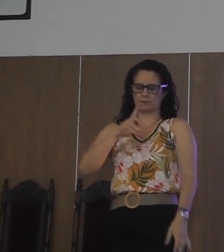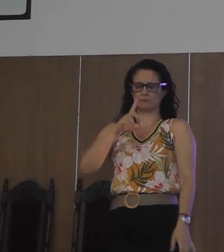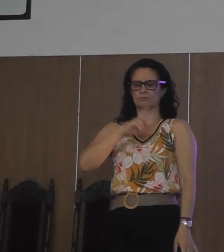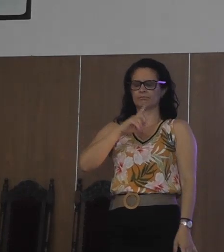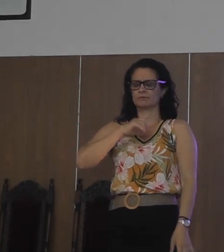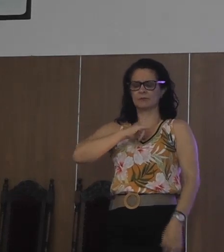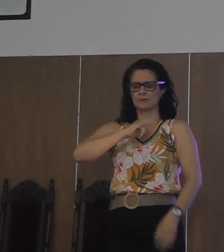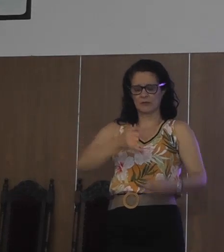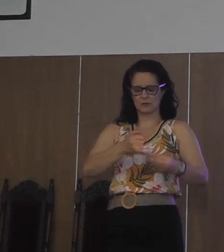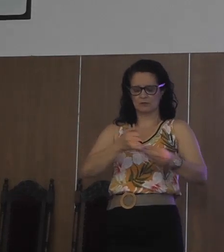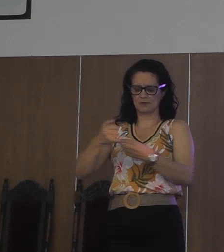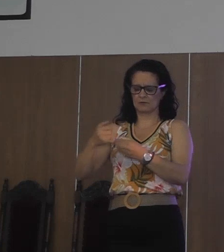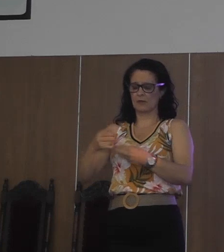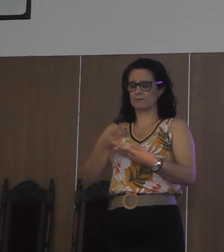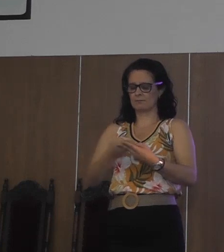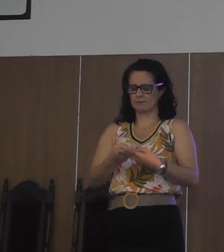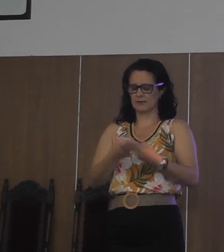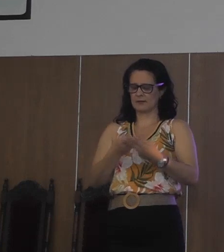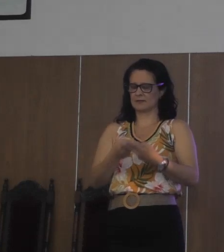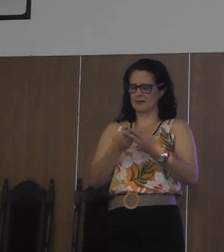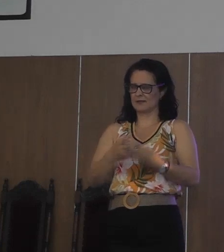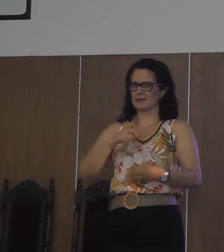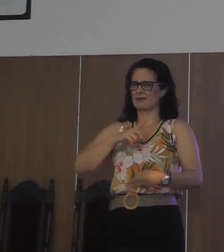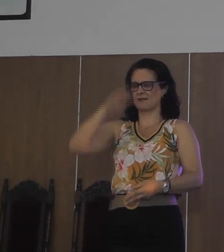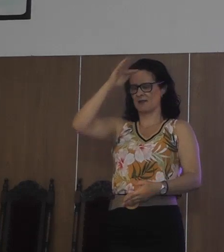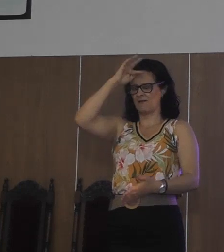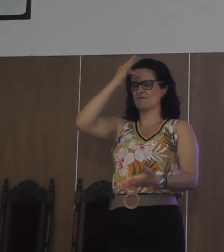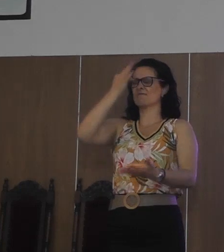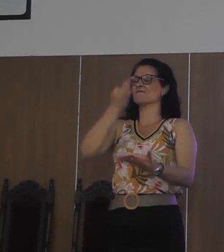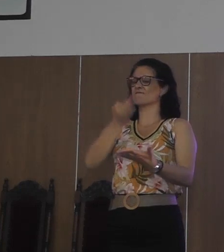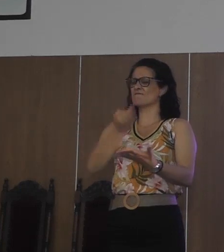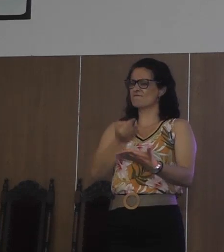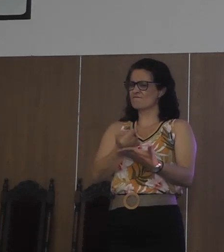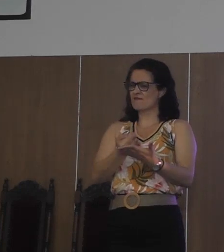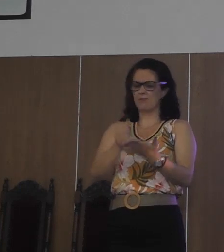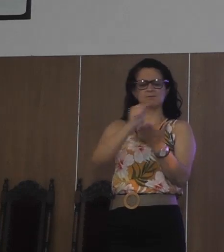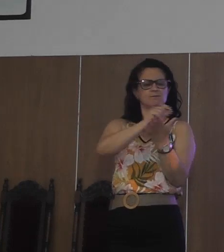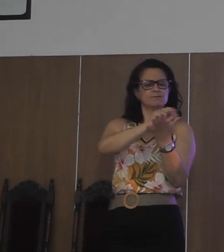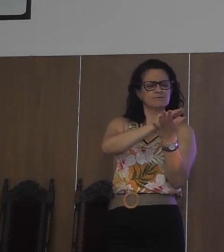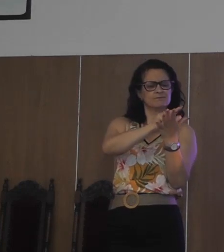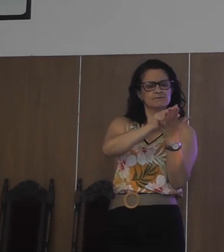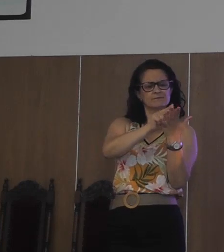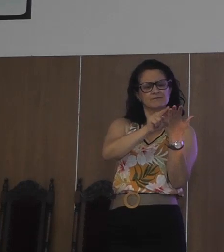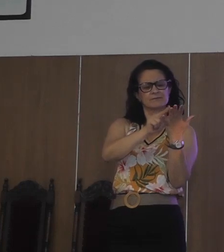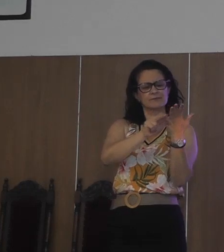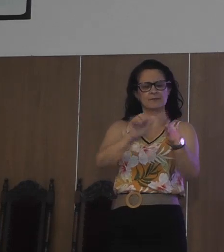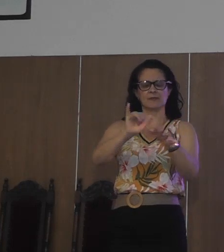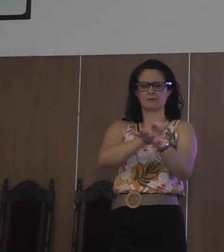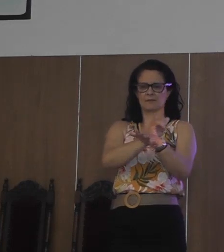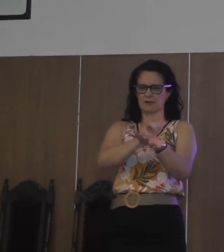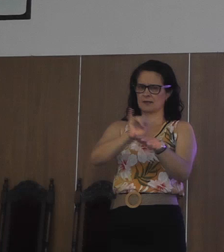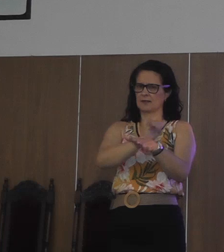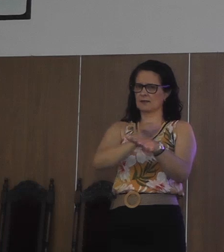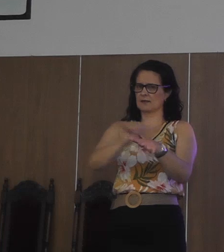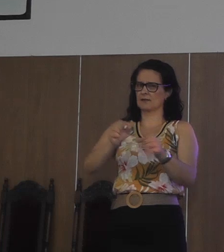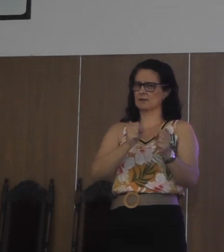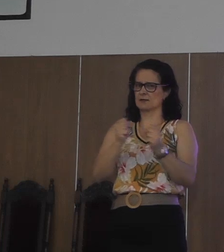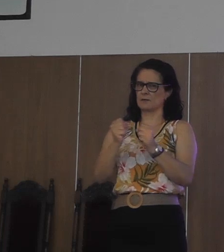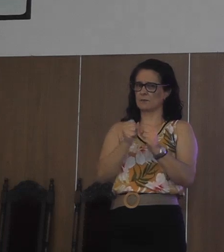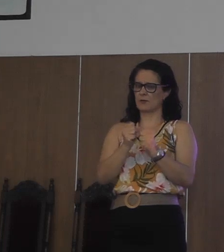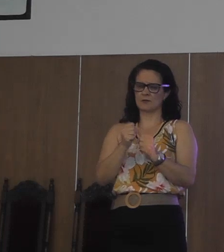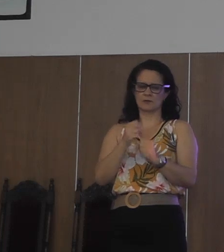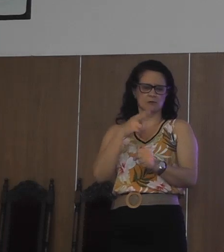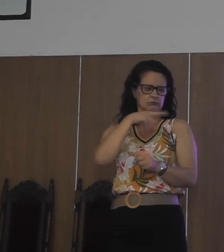era paciente, tinha fé. Traçando todas essas características, nós podemos agora olhar para